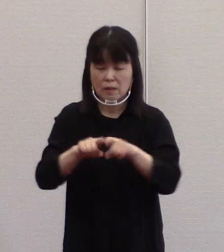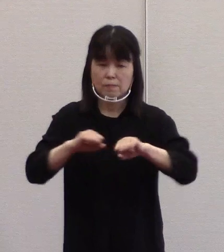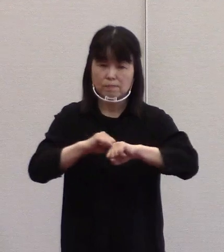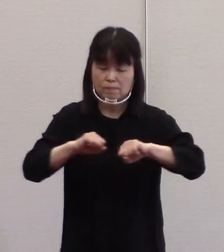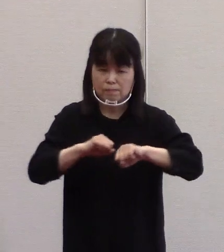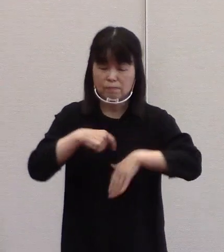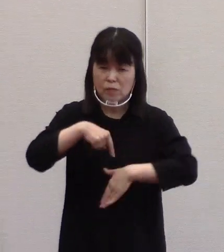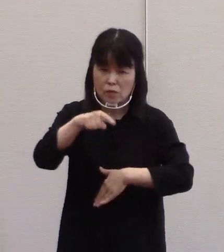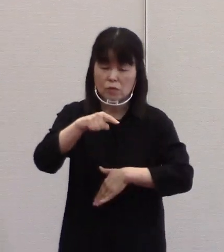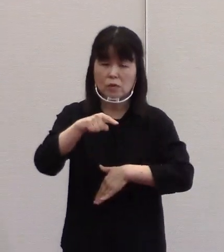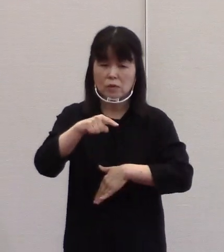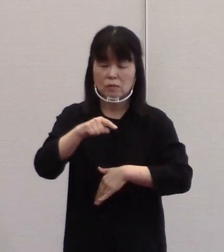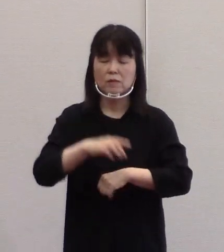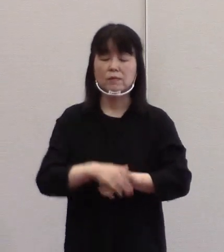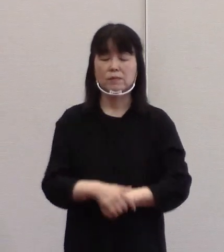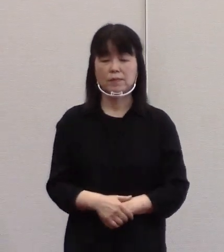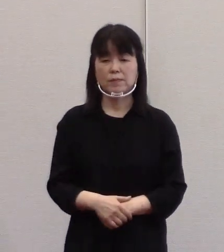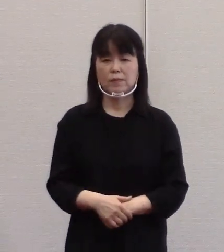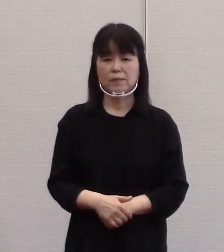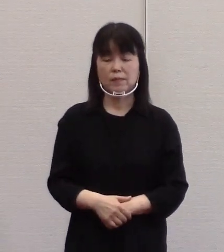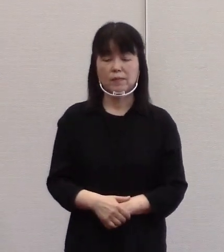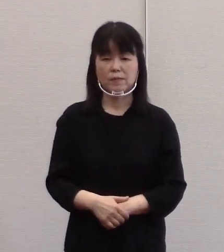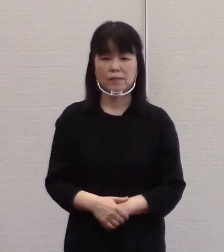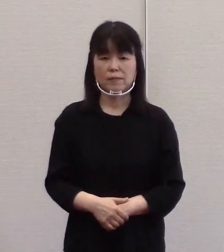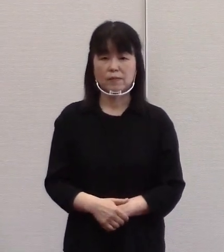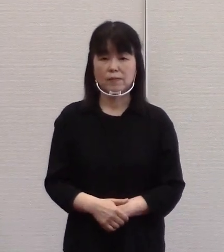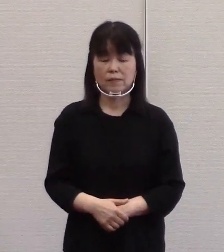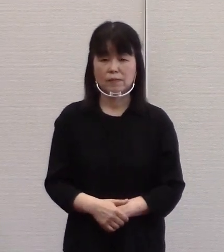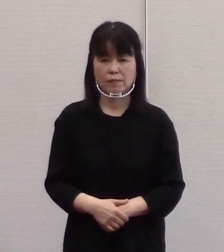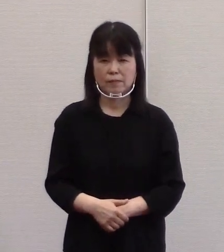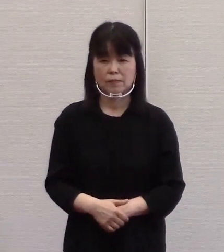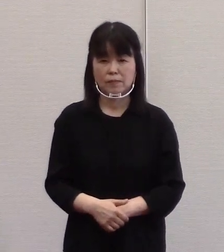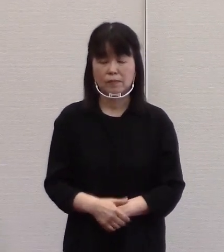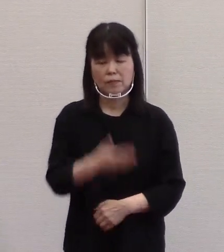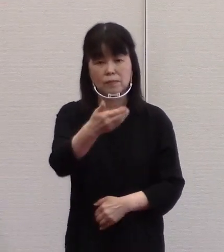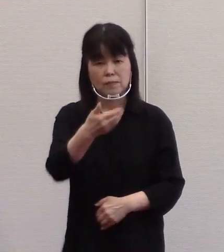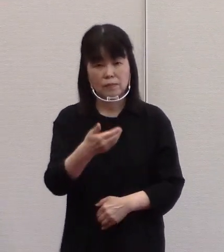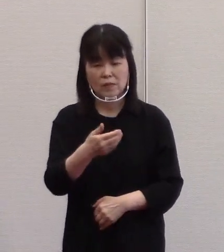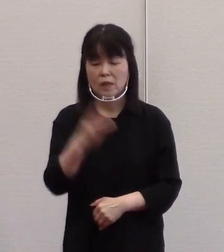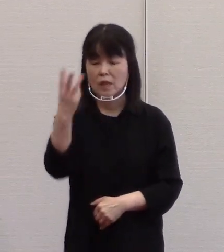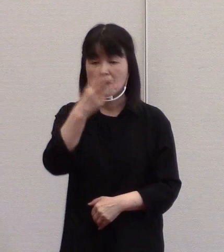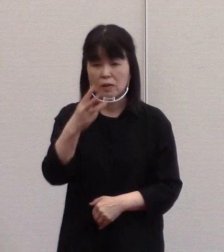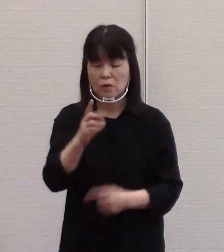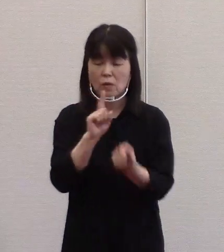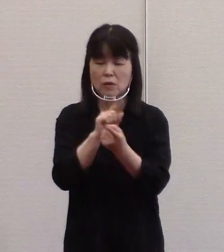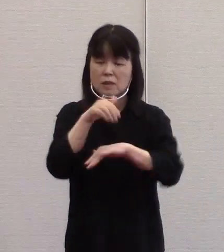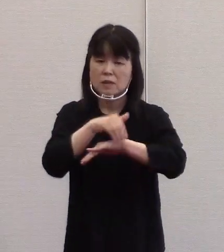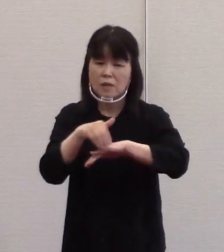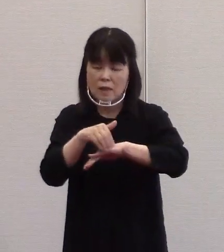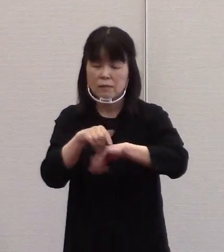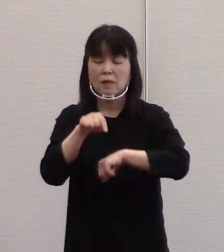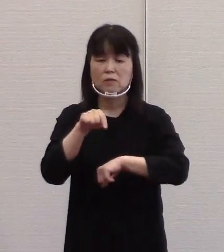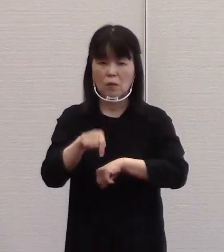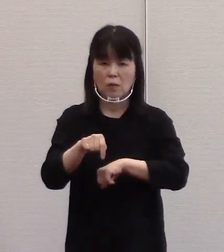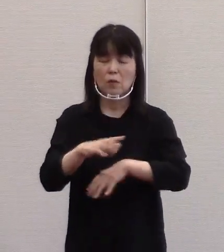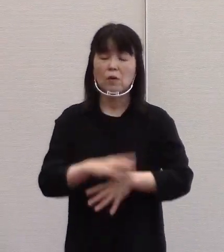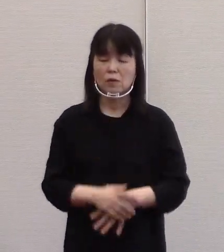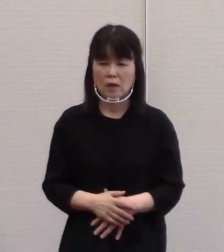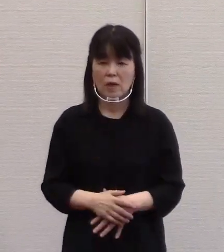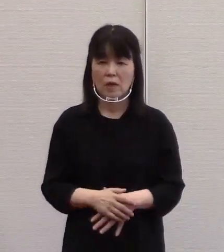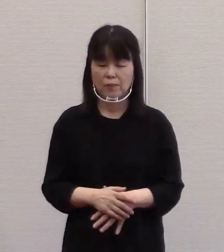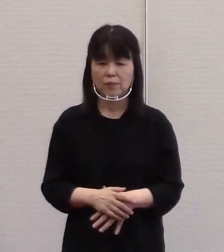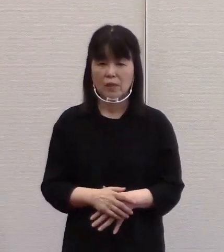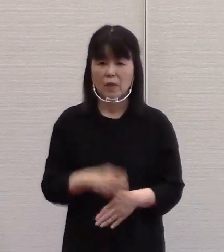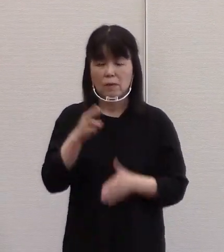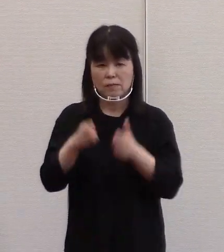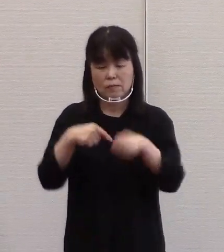。 そう、もう一回ありました。第3弾の支援策の中で GoTo 出雲キャンペーン事業